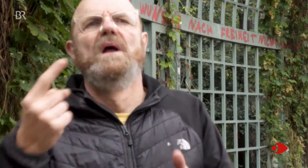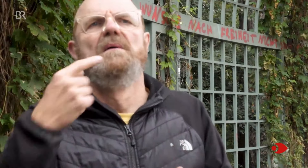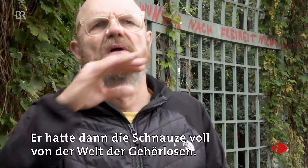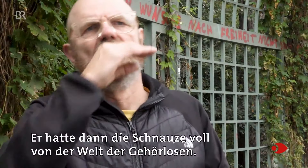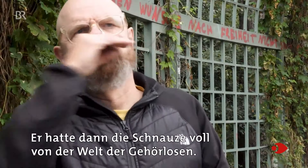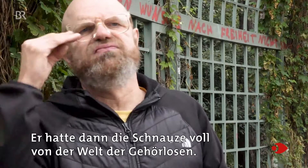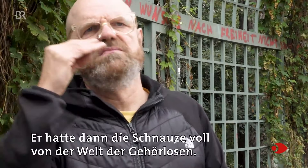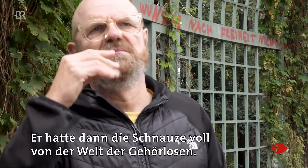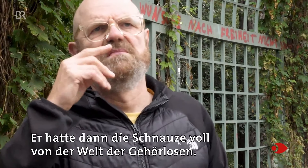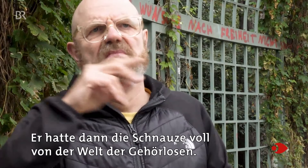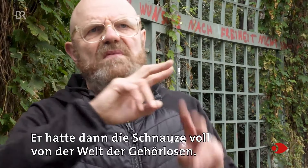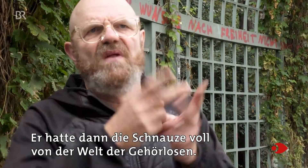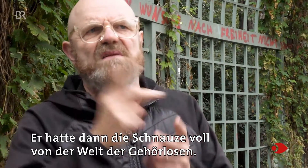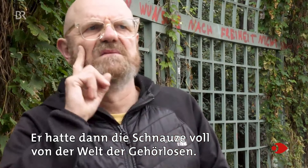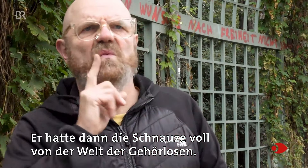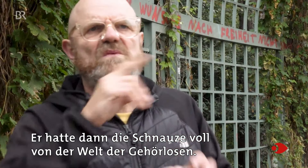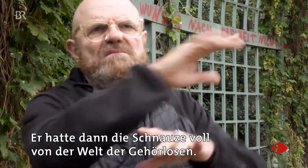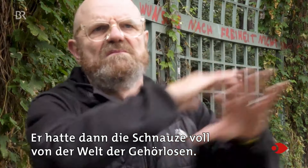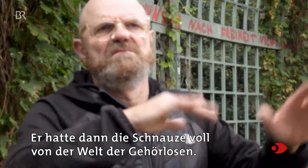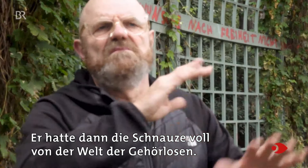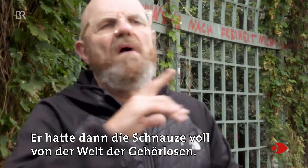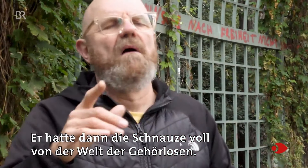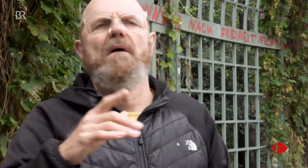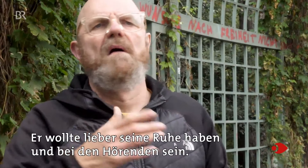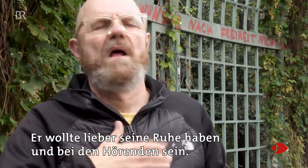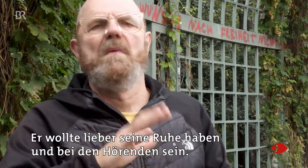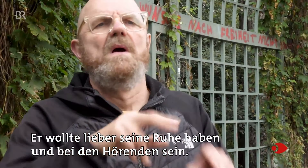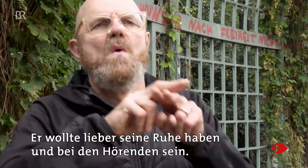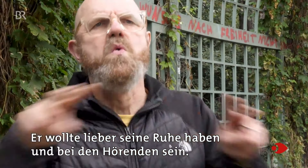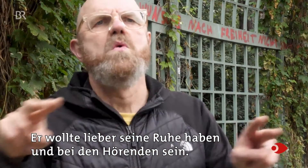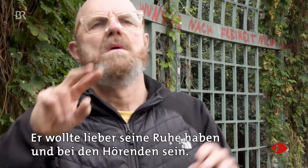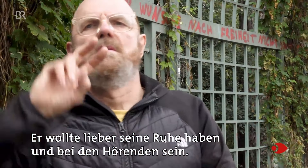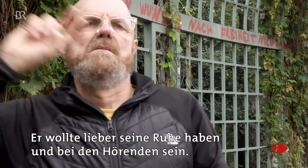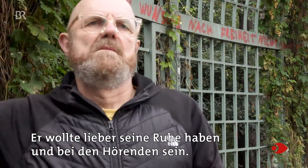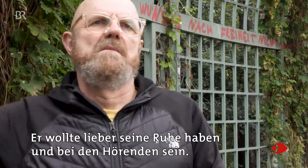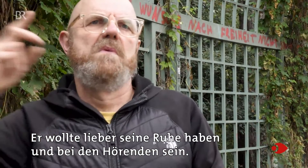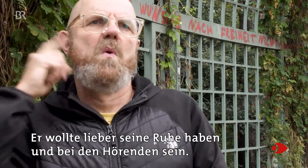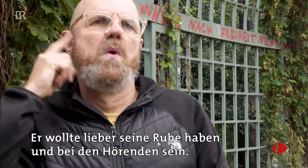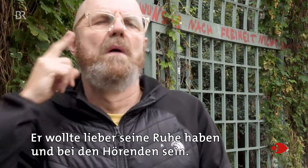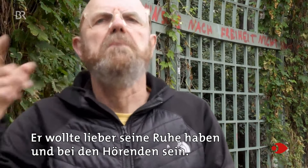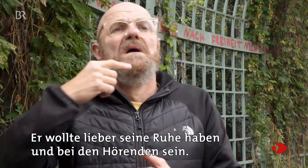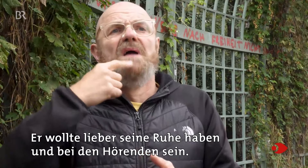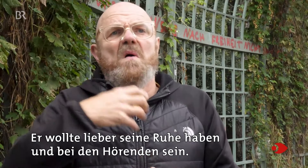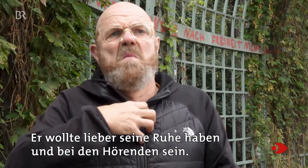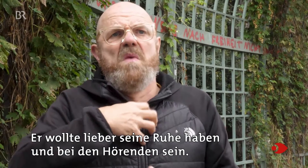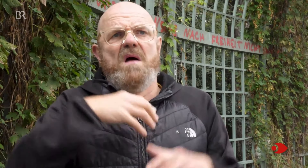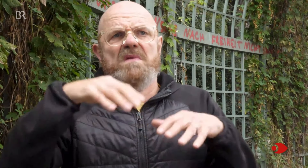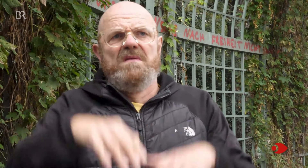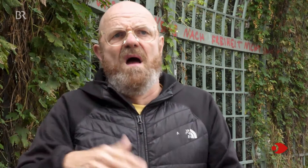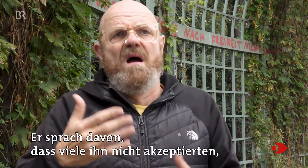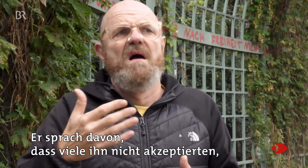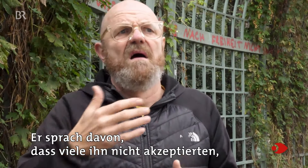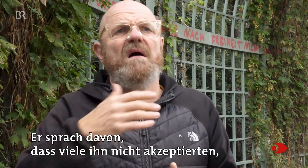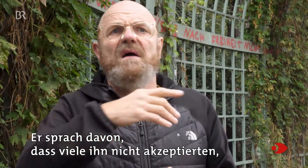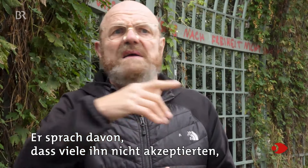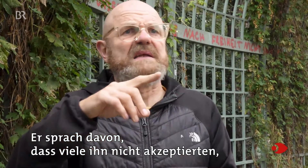Er hatte dann die Schnauze voll von der Welt der Gehörlosen. Er wollte lieber seine Ruhe haben und bei den Hörenden sein. Er sprach davon, dass